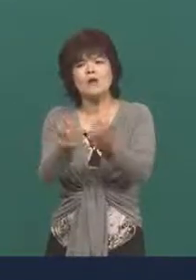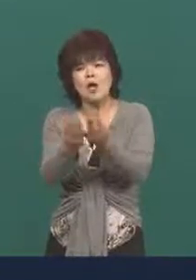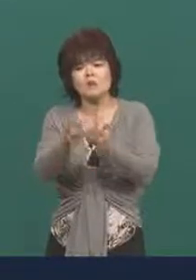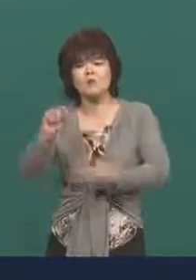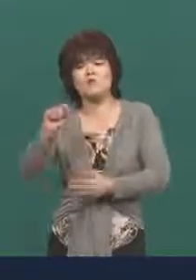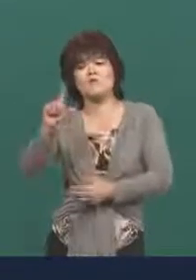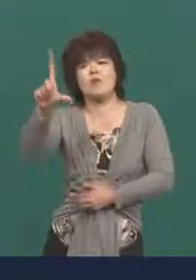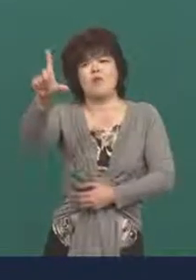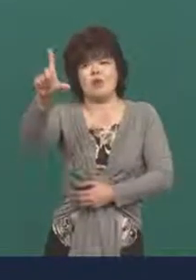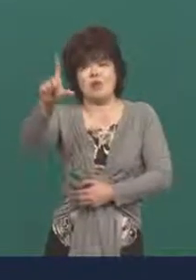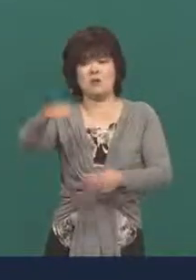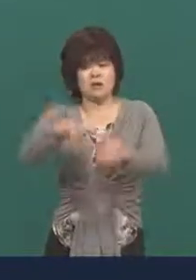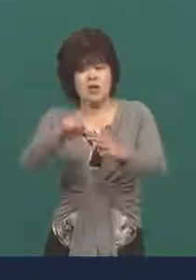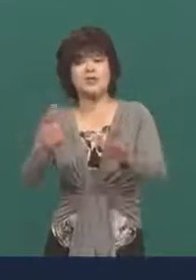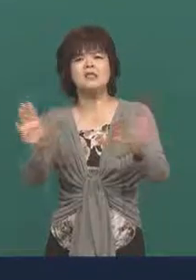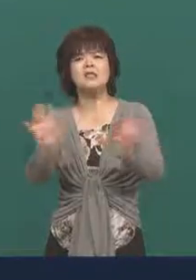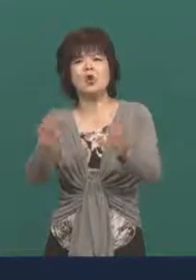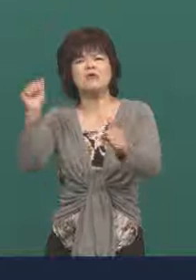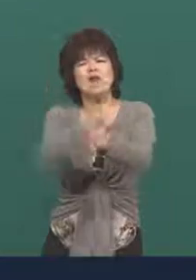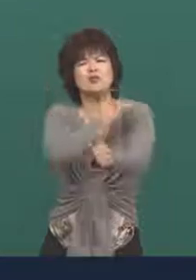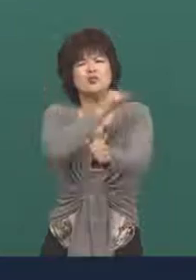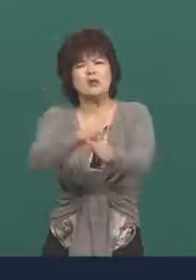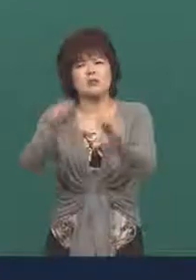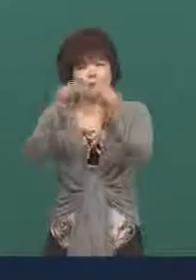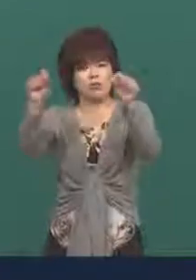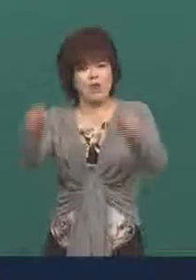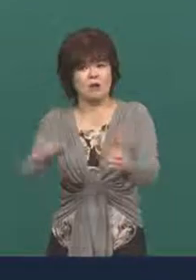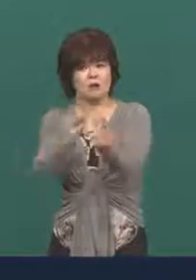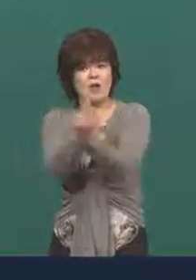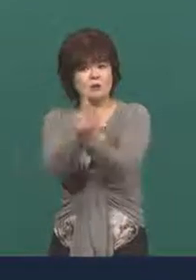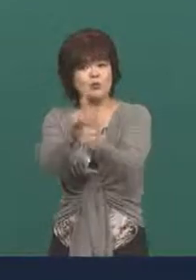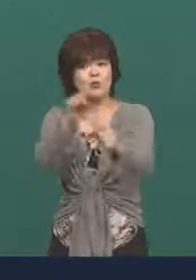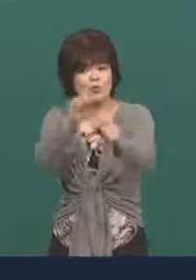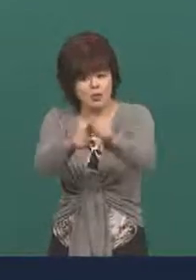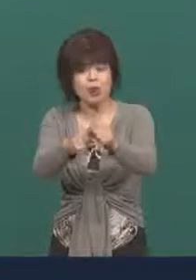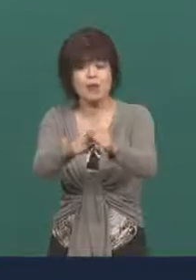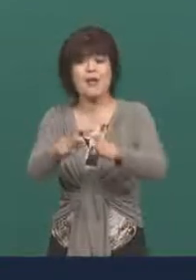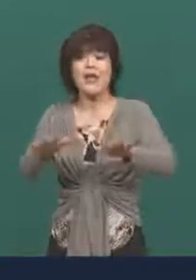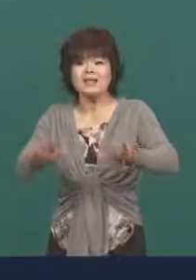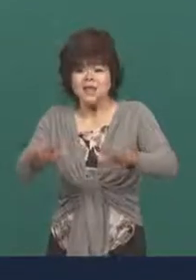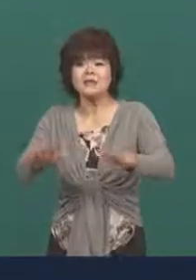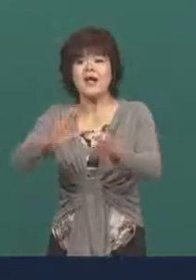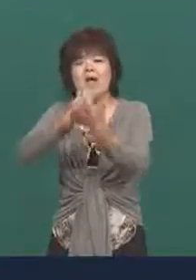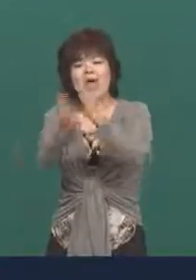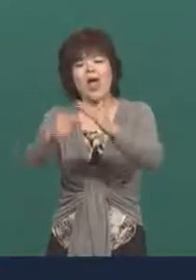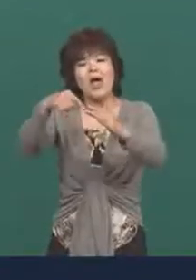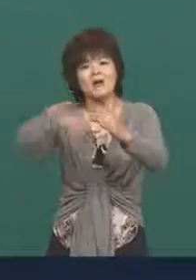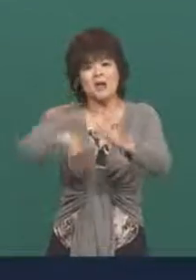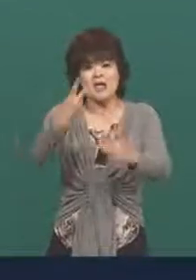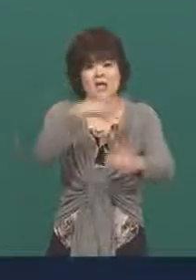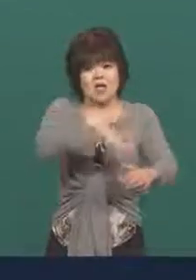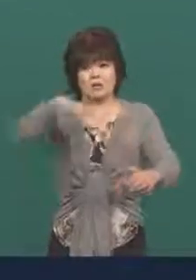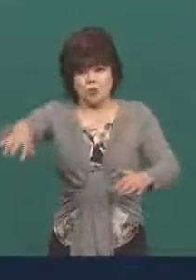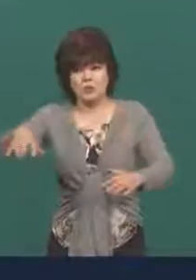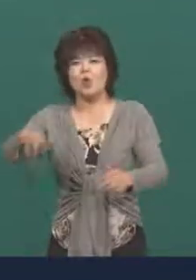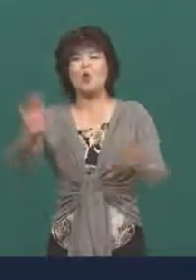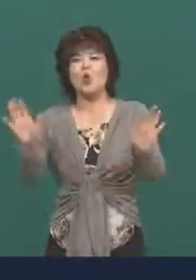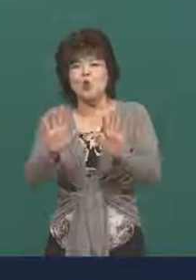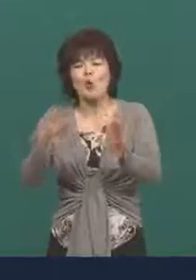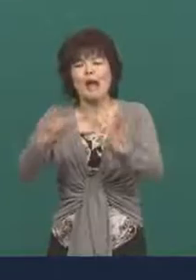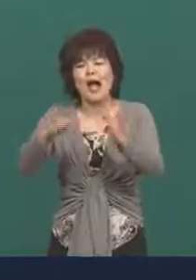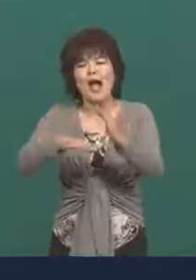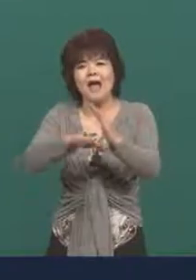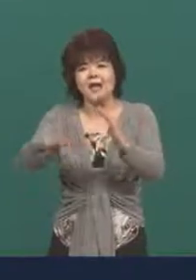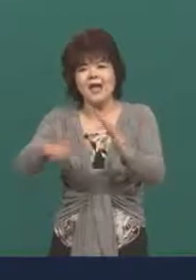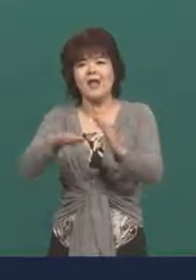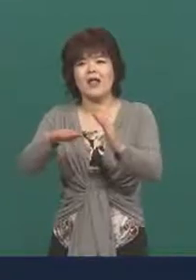また、相談件数が増加している児童虐待問題に対応するため、現在県内2カ所に